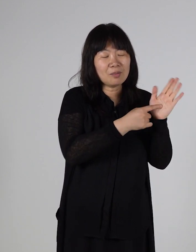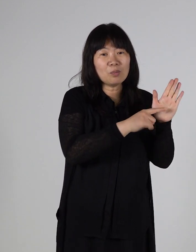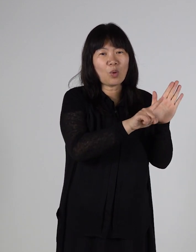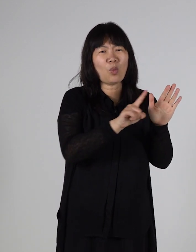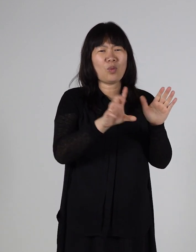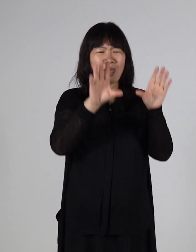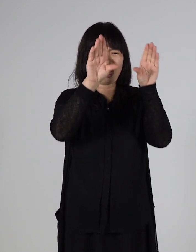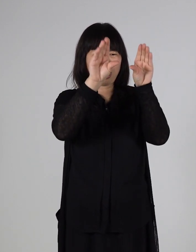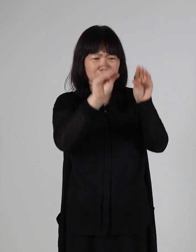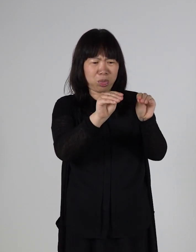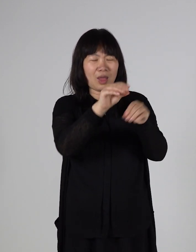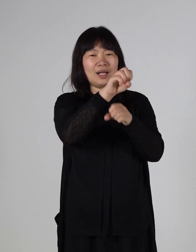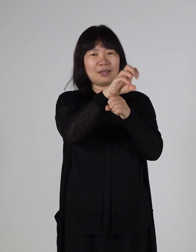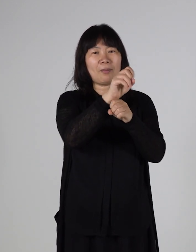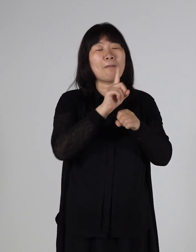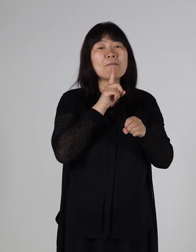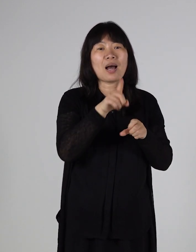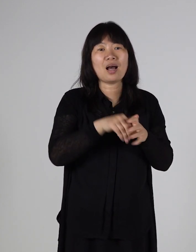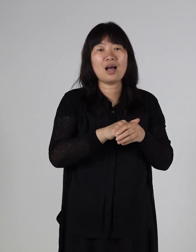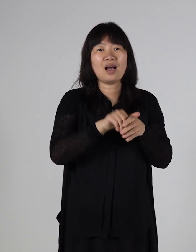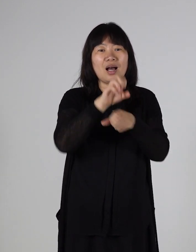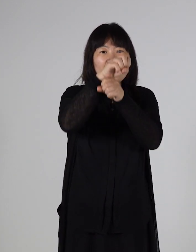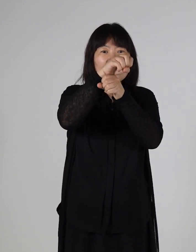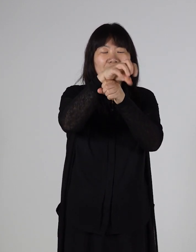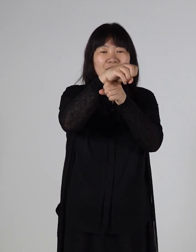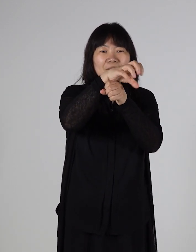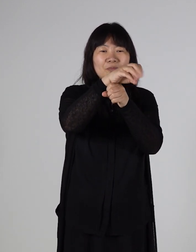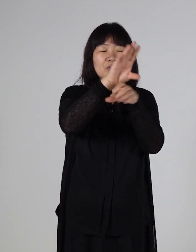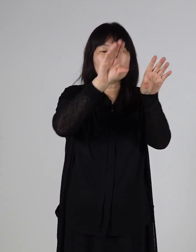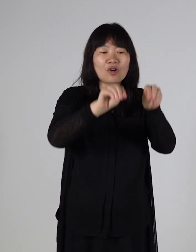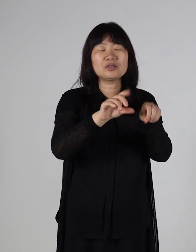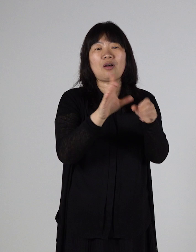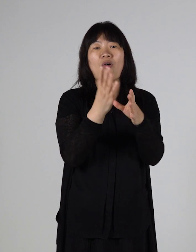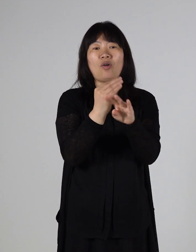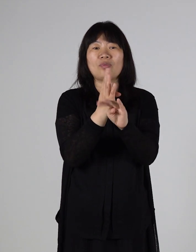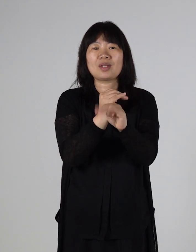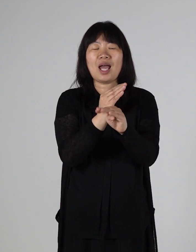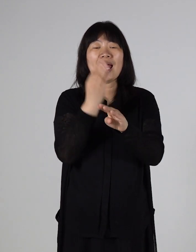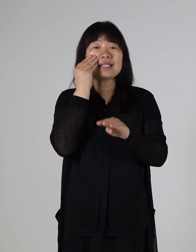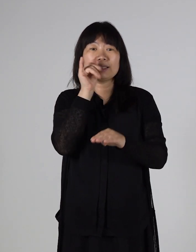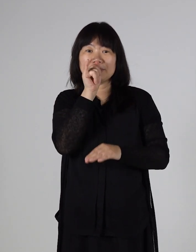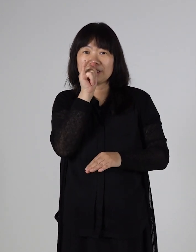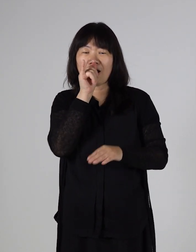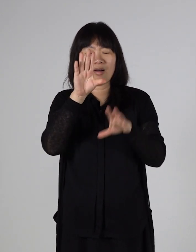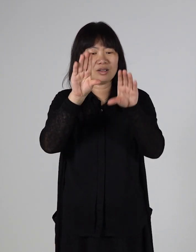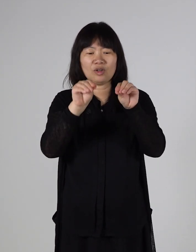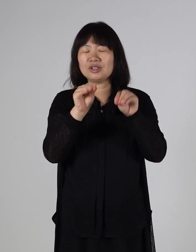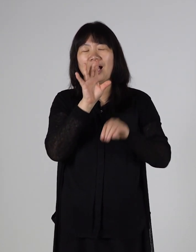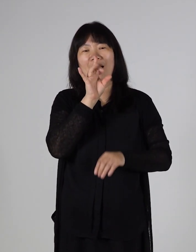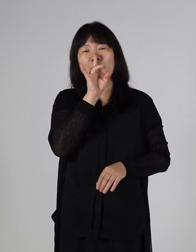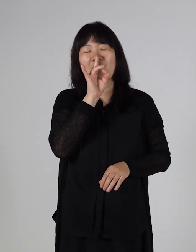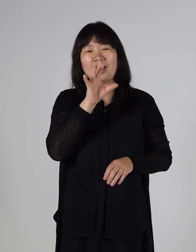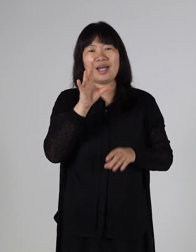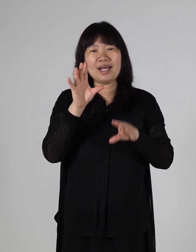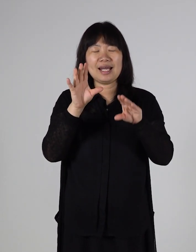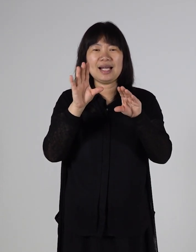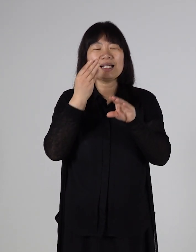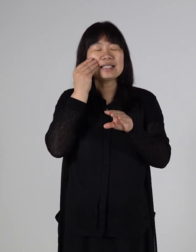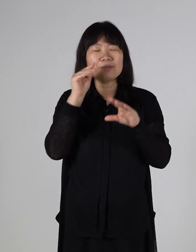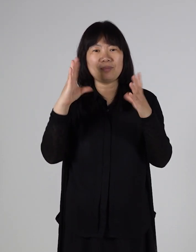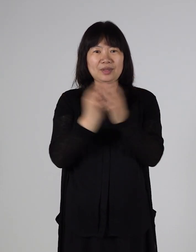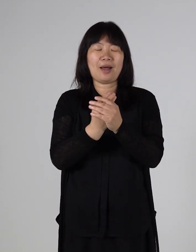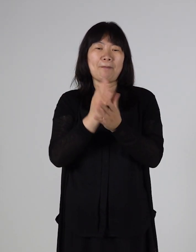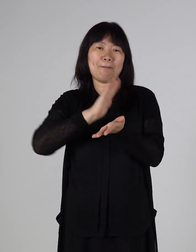꺼져가는 등불이 언제 꺼져갑니까? 기름이 있을 때는 꺼져가지 않아요. 기름 다